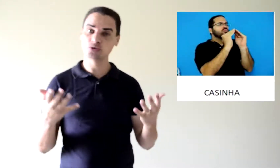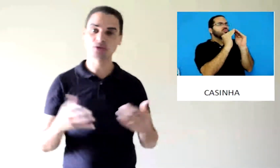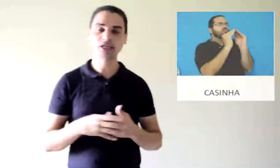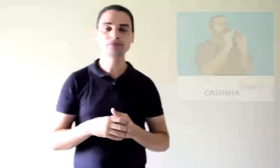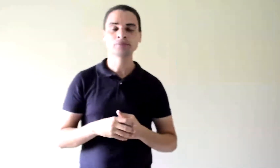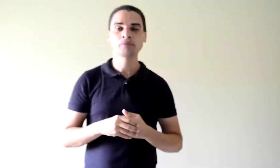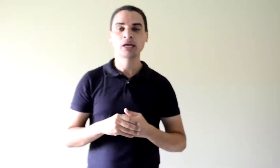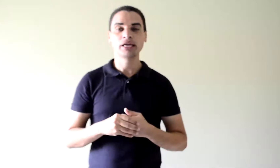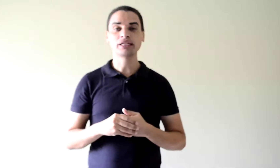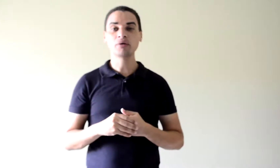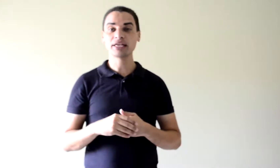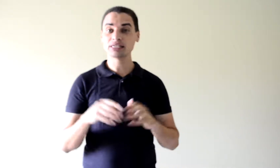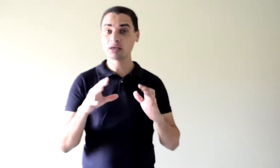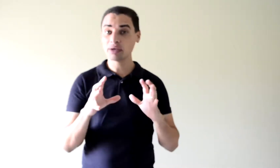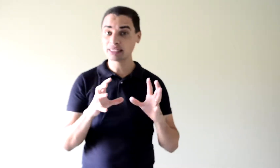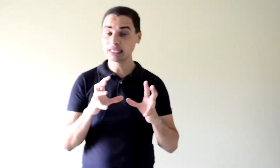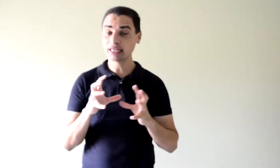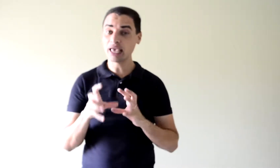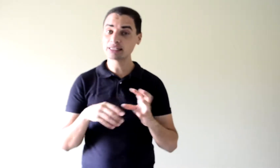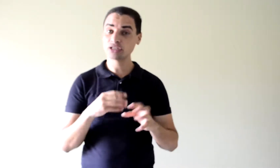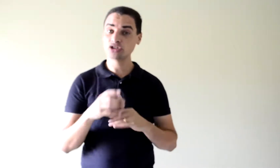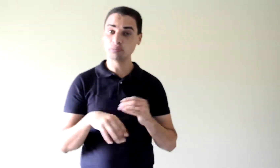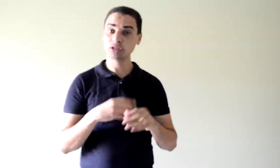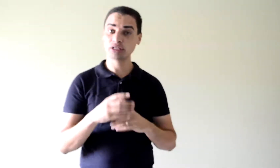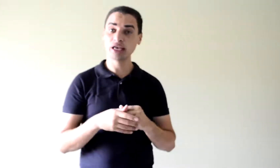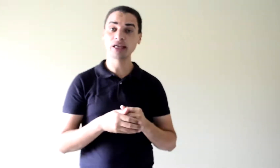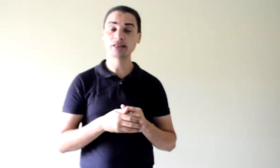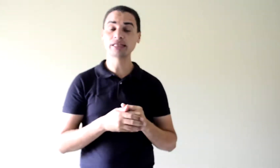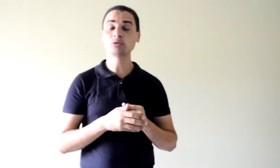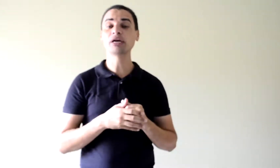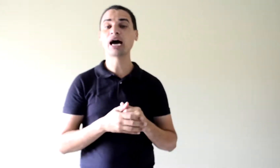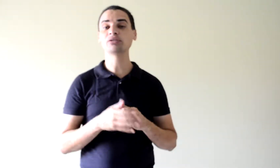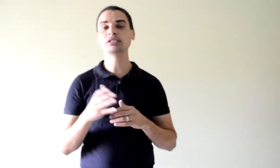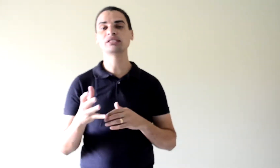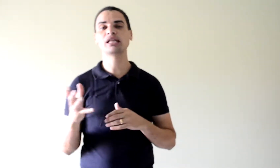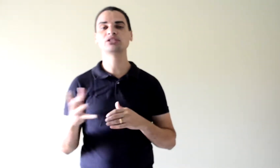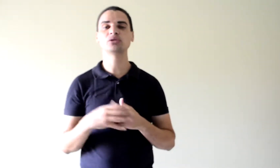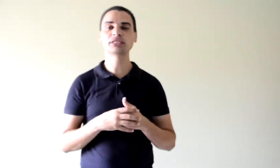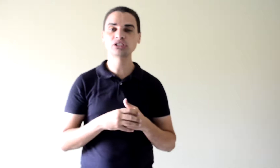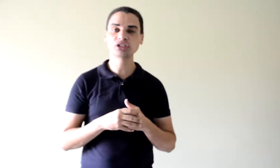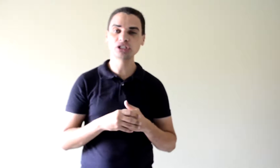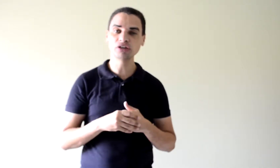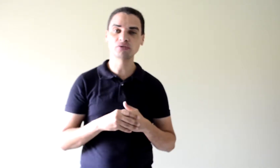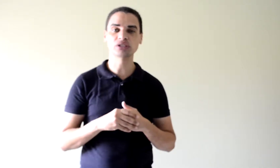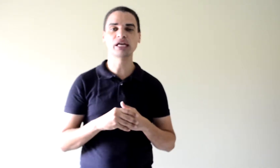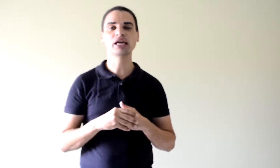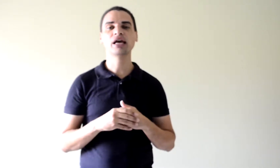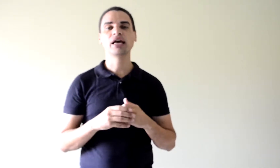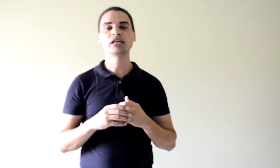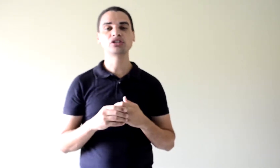né? Então essas são as ideias que a gente pode ter no grau de intensidade dos adjetivos, né? E a gente vê